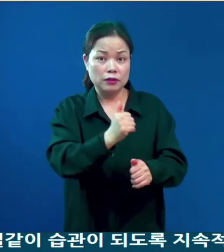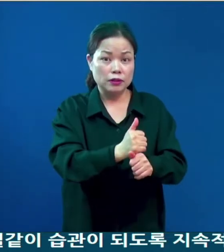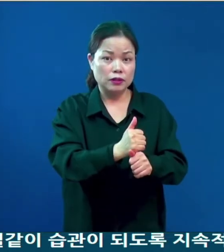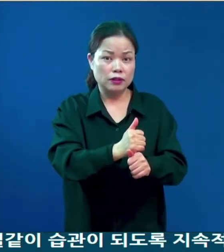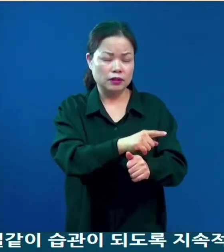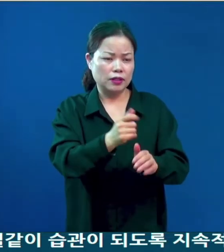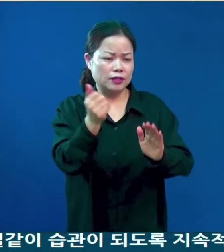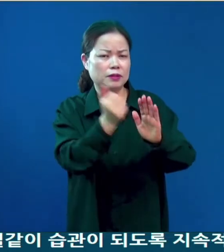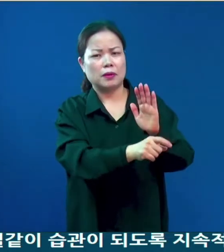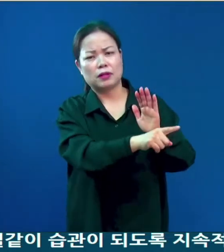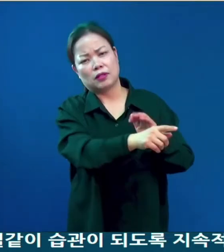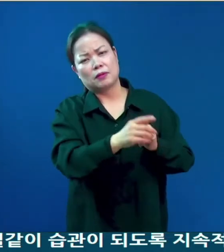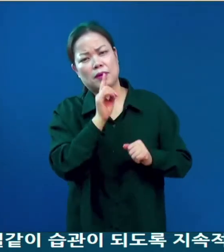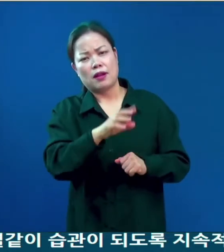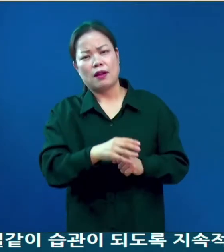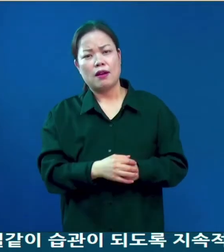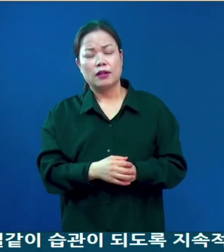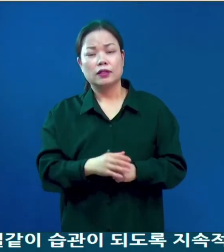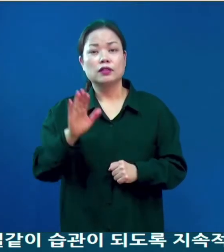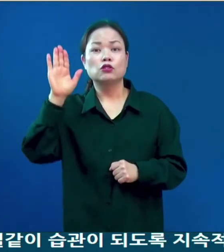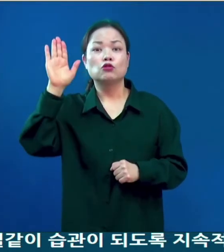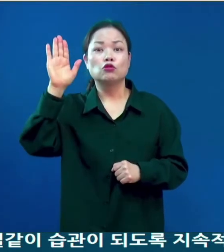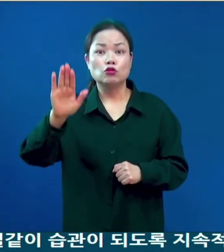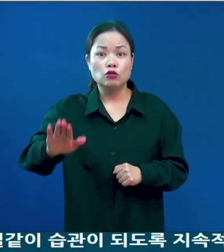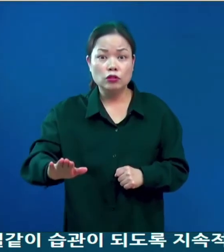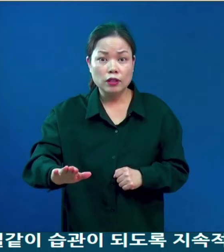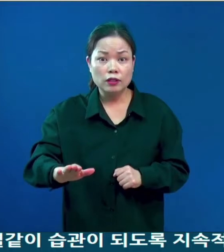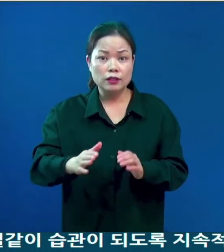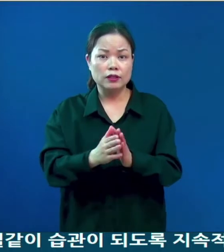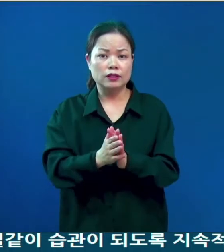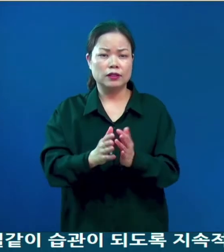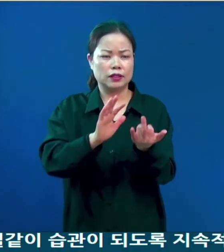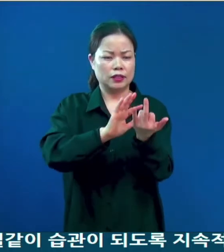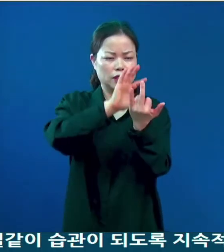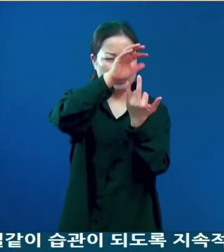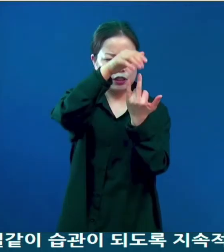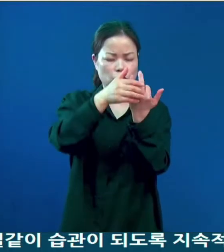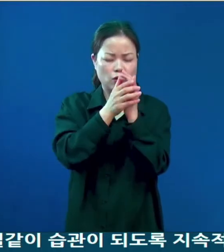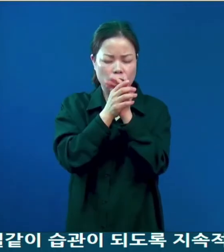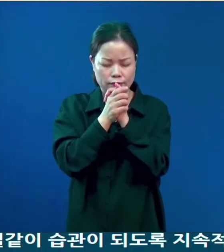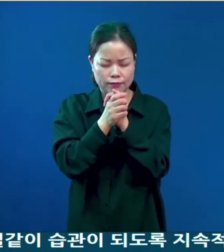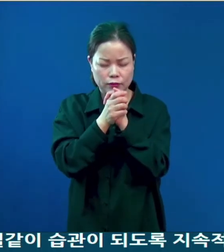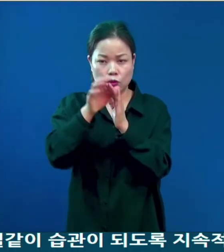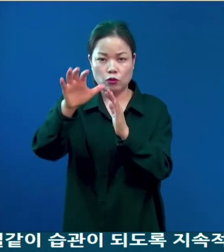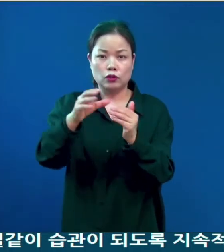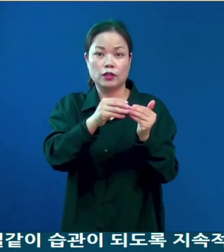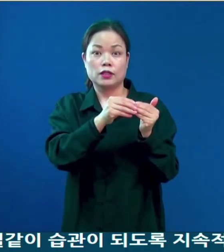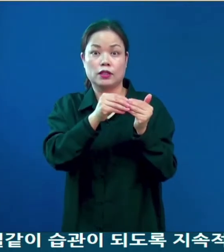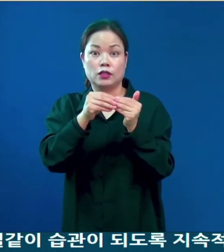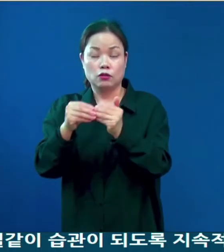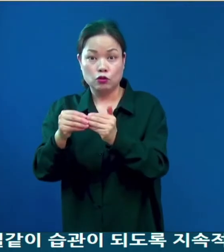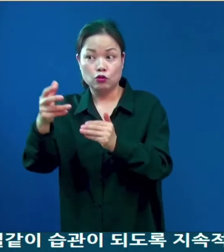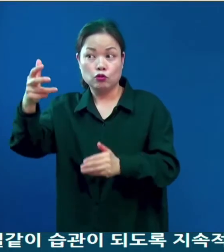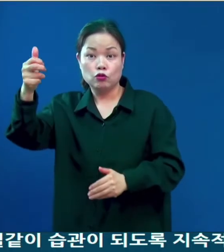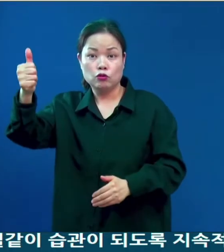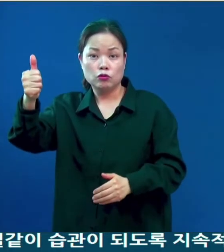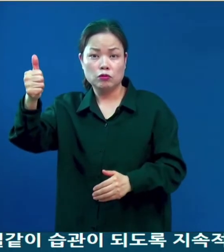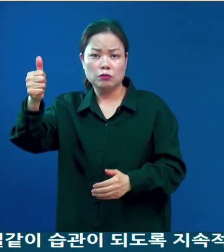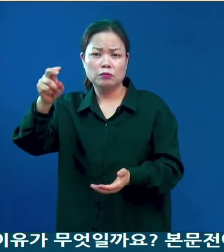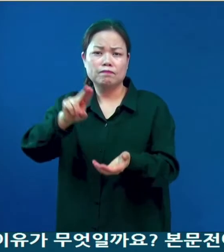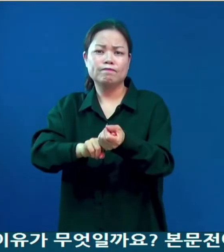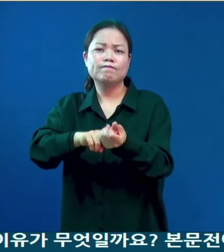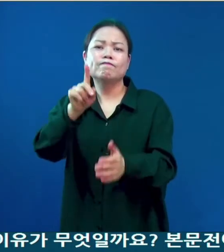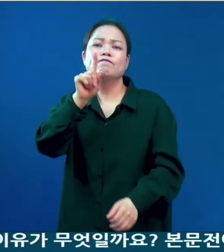것을 얘기하시죠. 그리고 나서 사실 이제 이 겟세마네 기도로 제자들을 이끌어 오신 것입니다. 여러분, 주님의 의도가